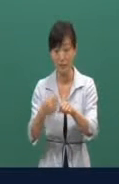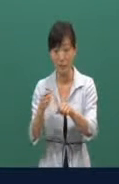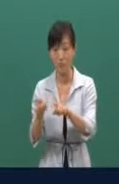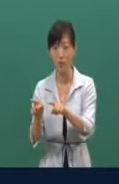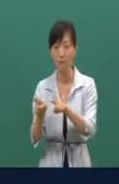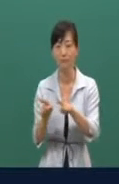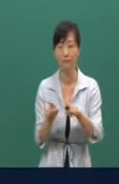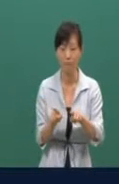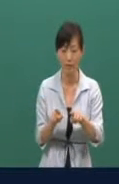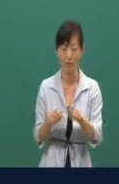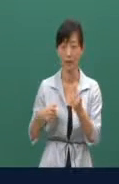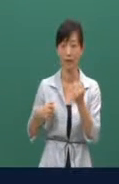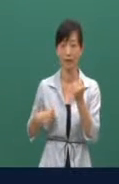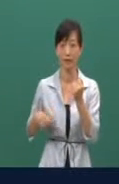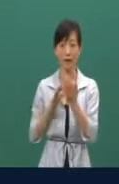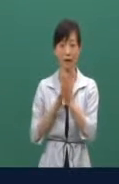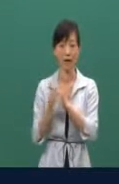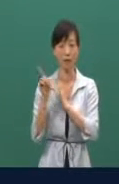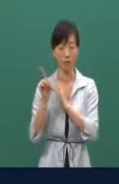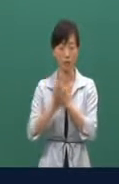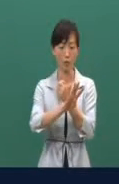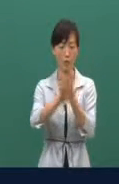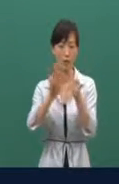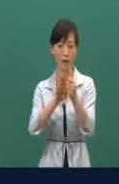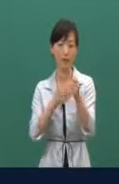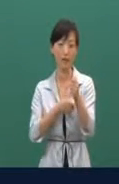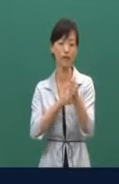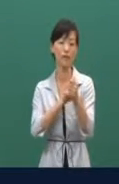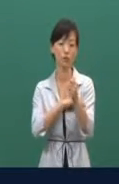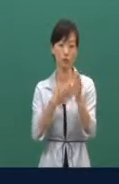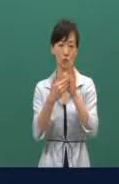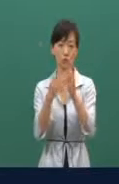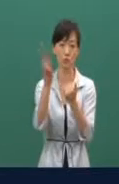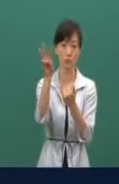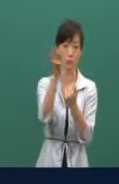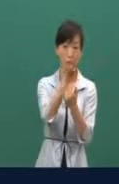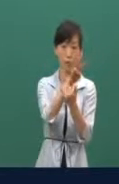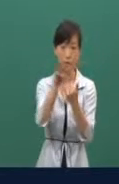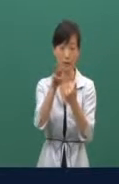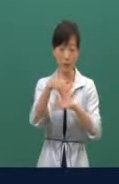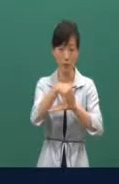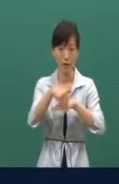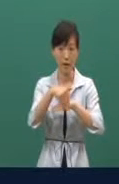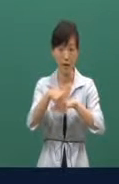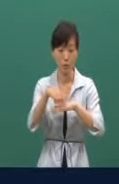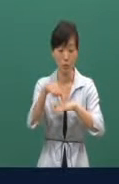を今年度中に見直すことにしました。